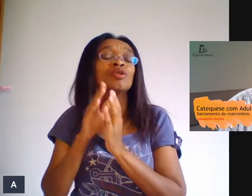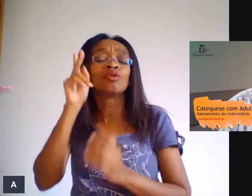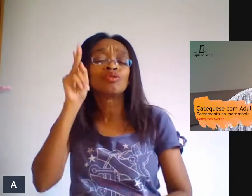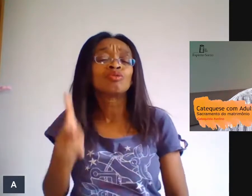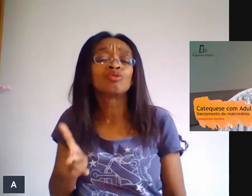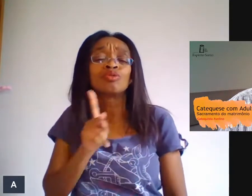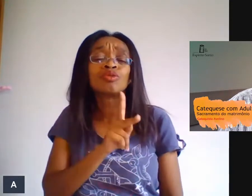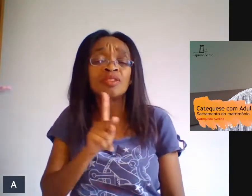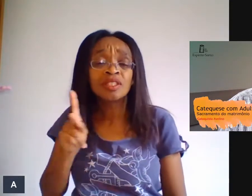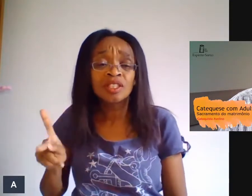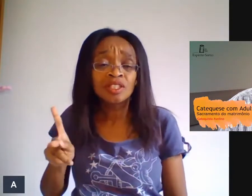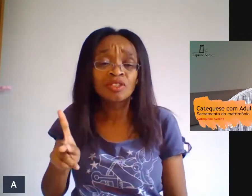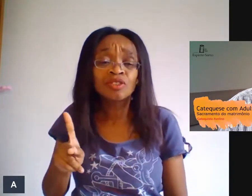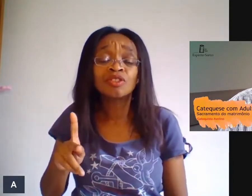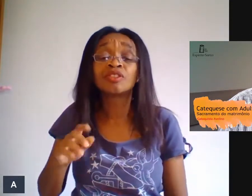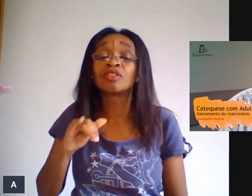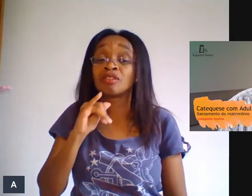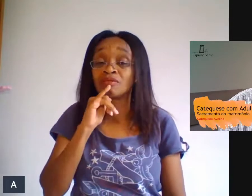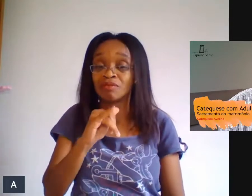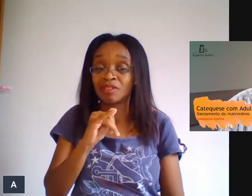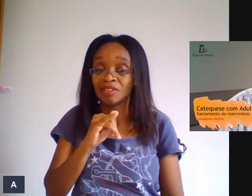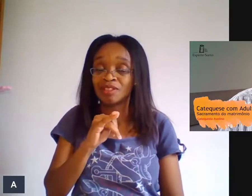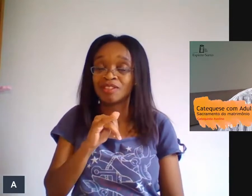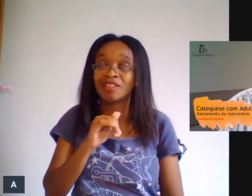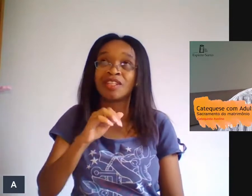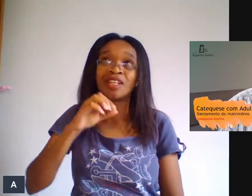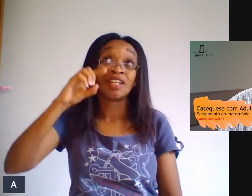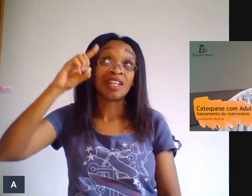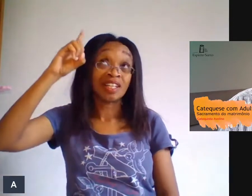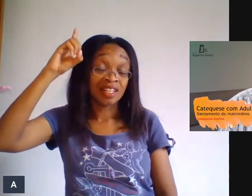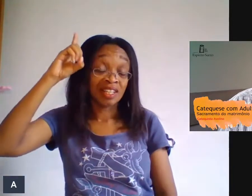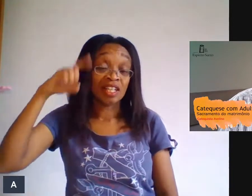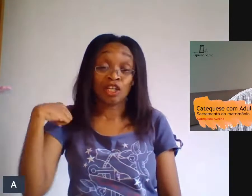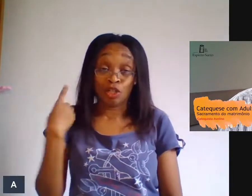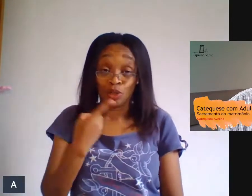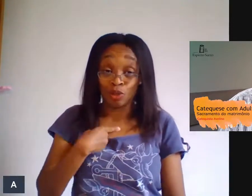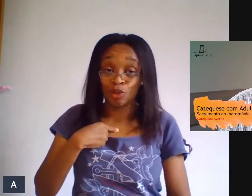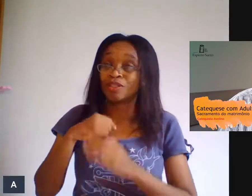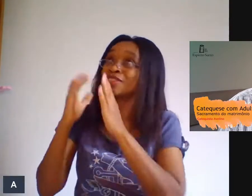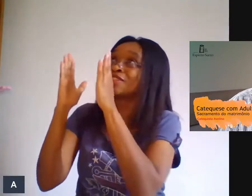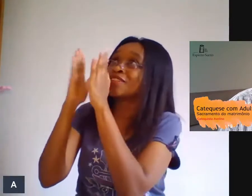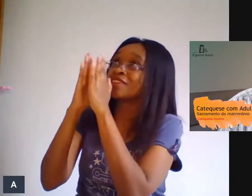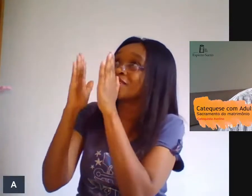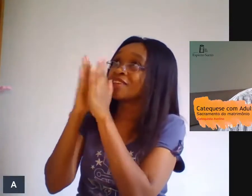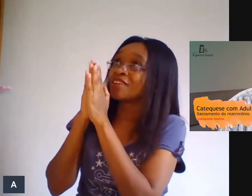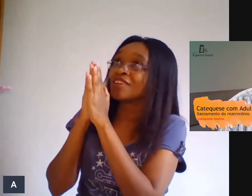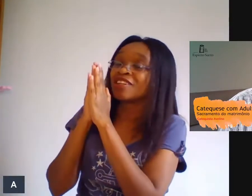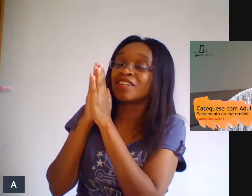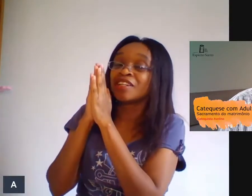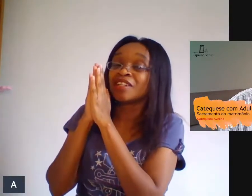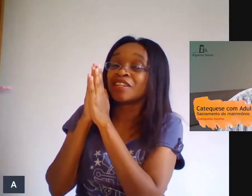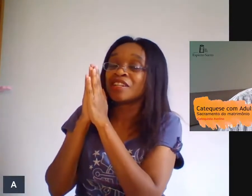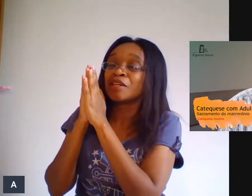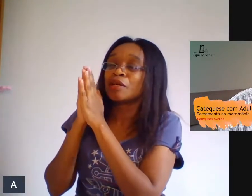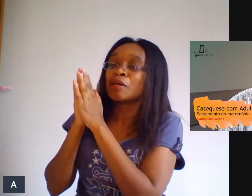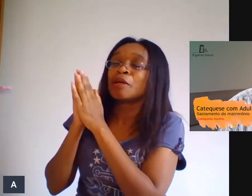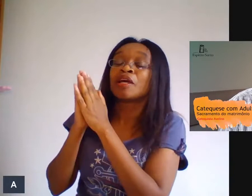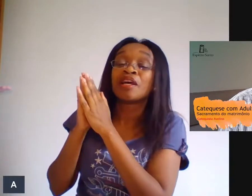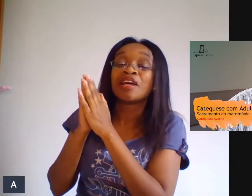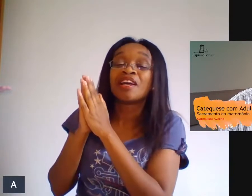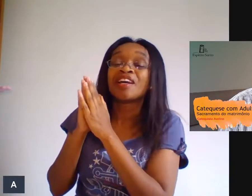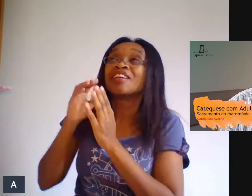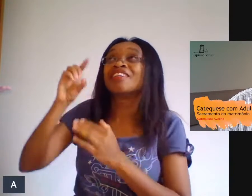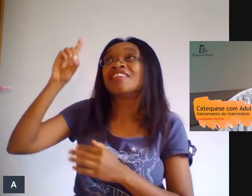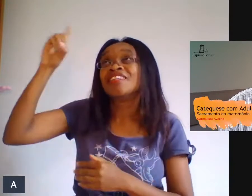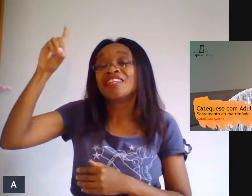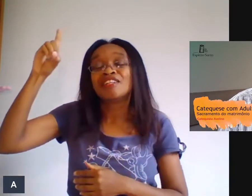a oração é a fraqueza de Deus. Se pudéssemos imaginar uma fraqueza de Deus, é a